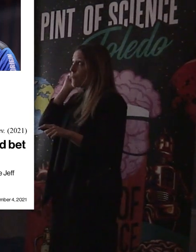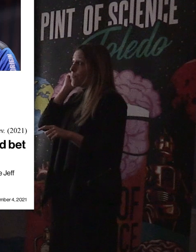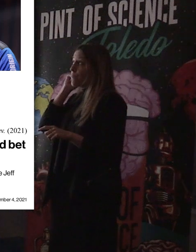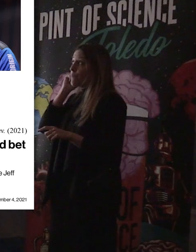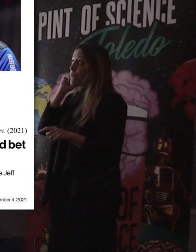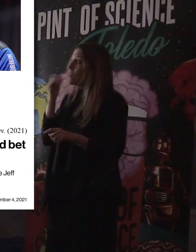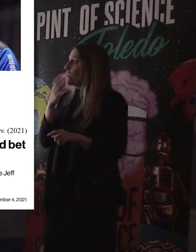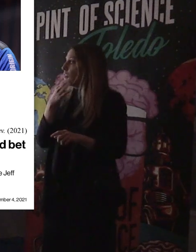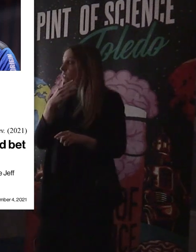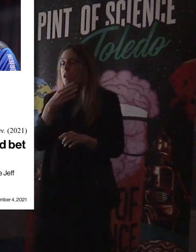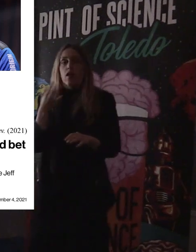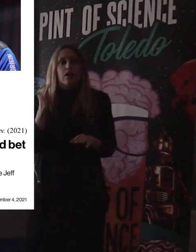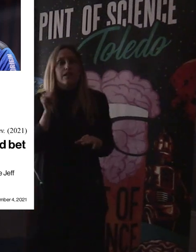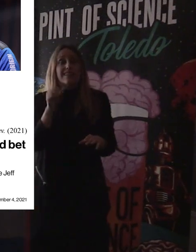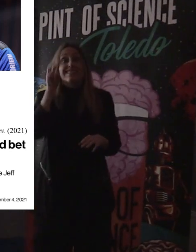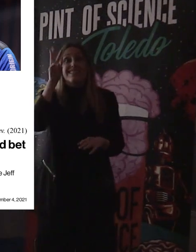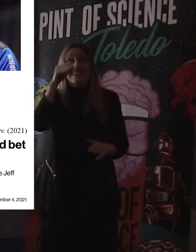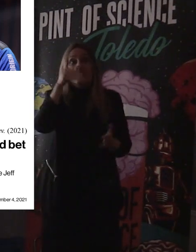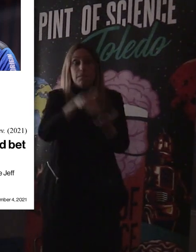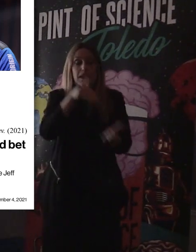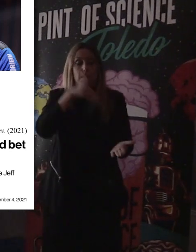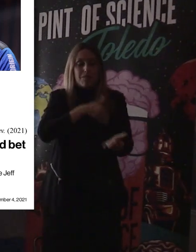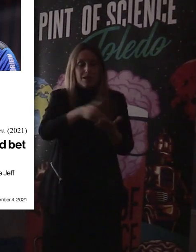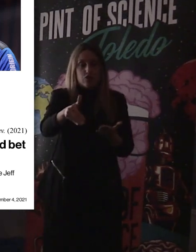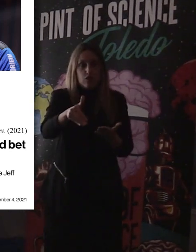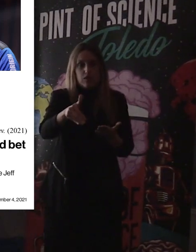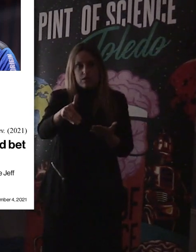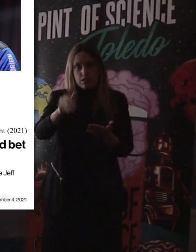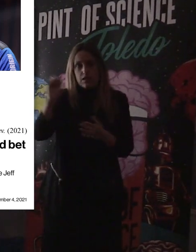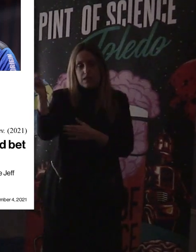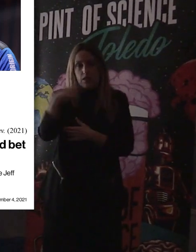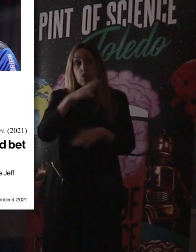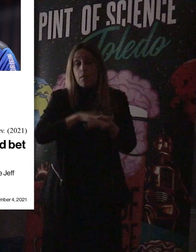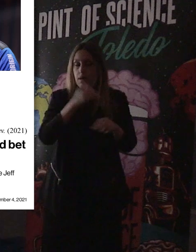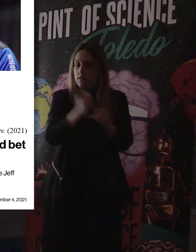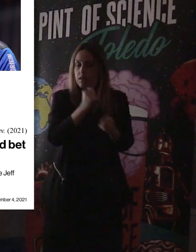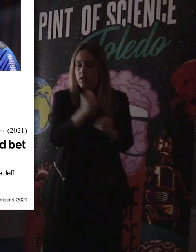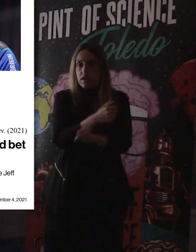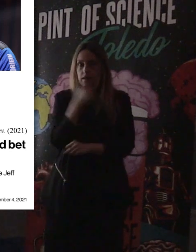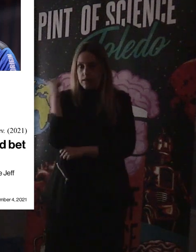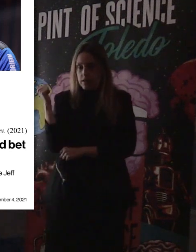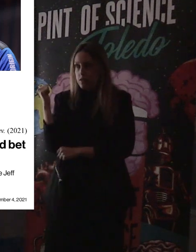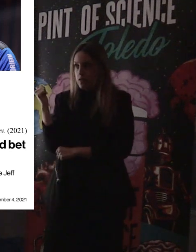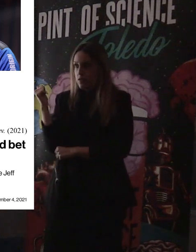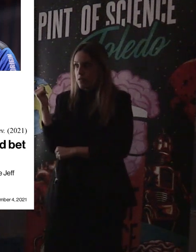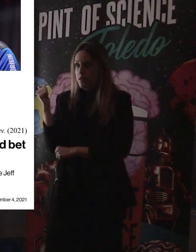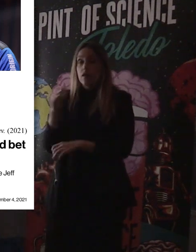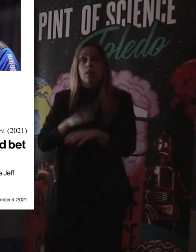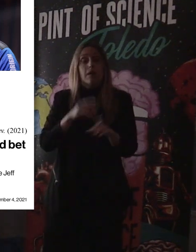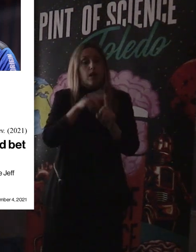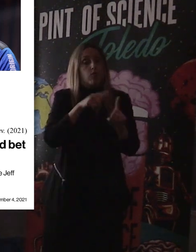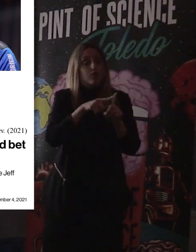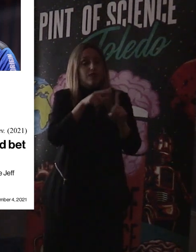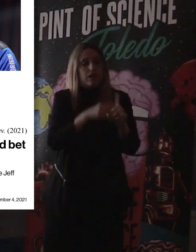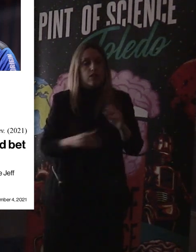tiene 3.000 millones de euros para trabajar en esto. Usar los induced pluripotent stem